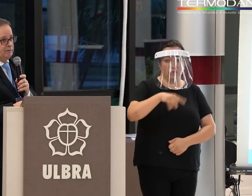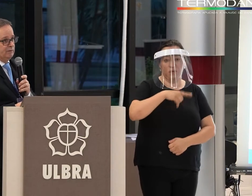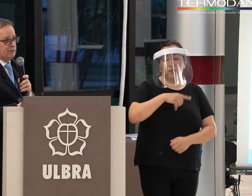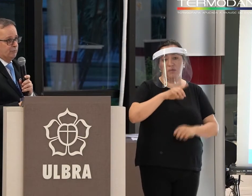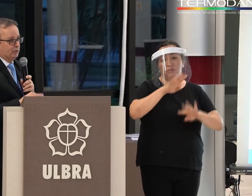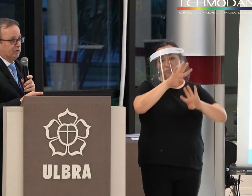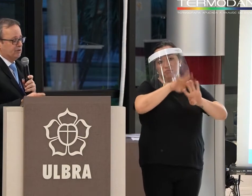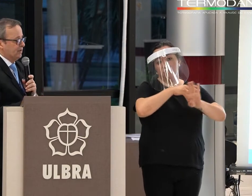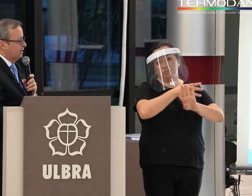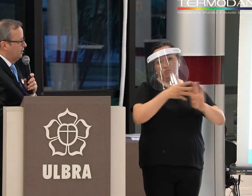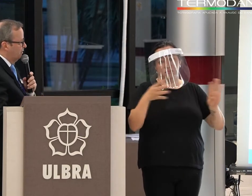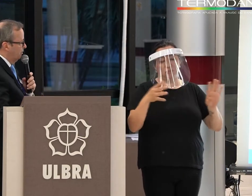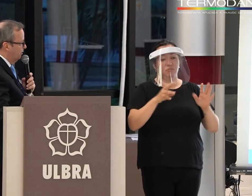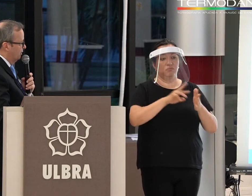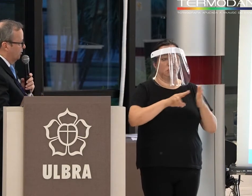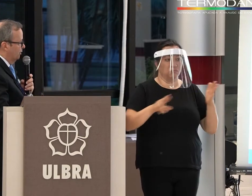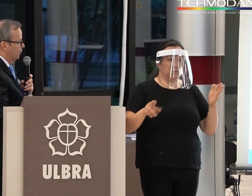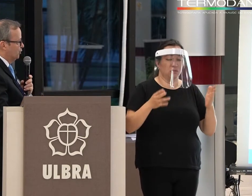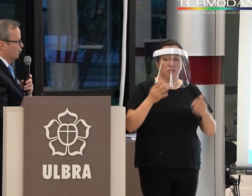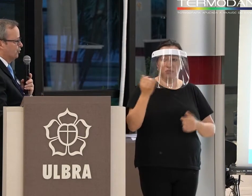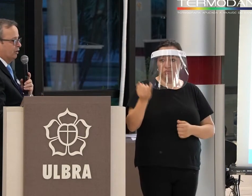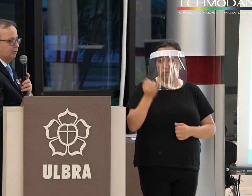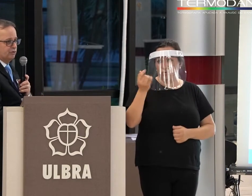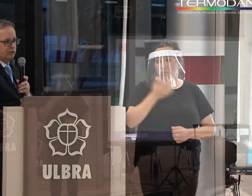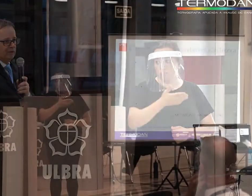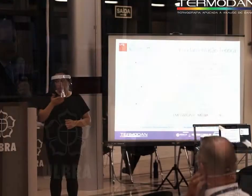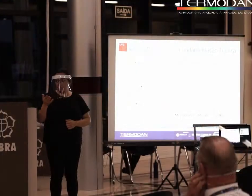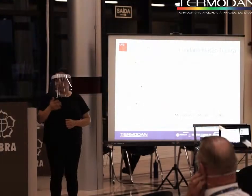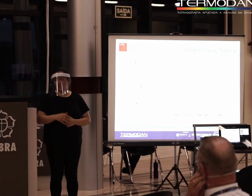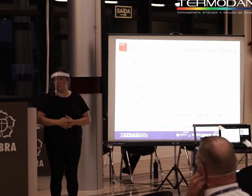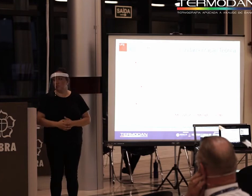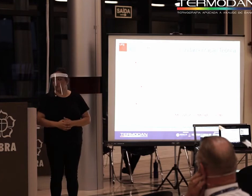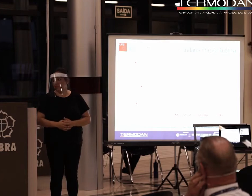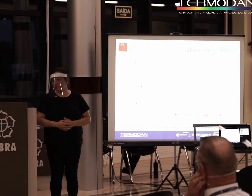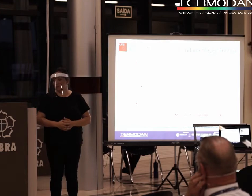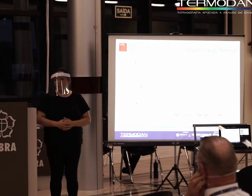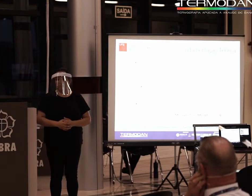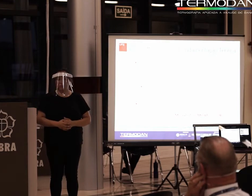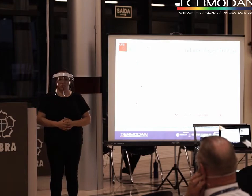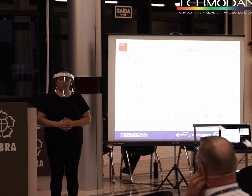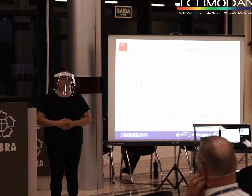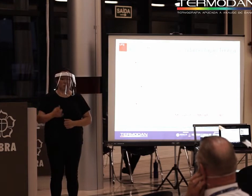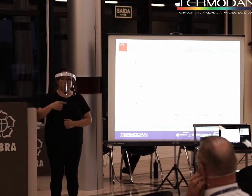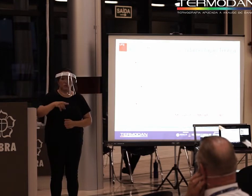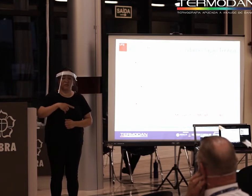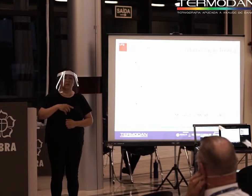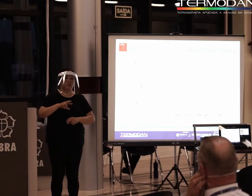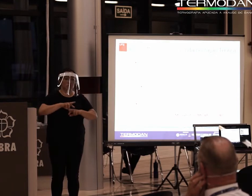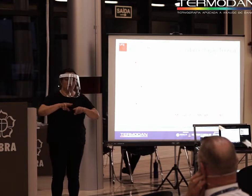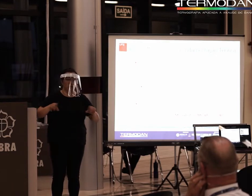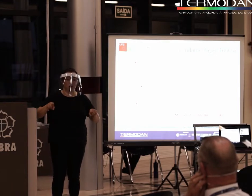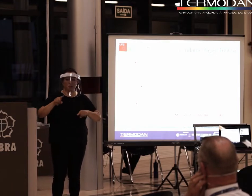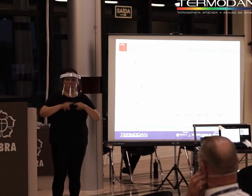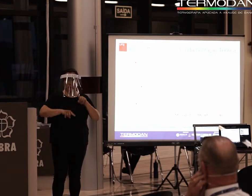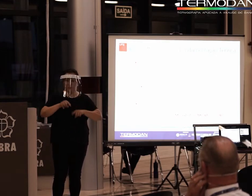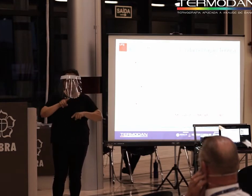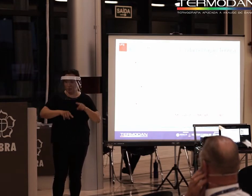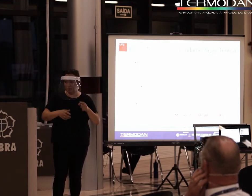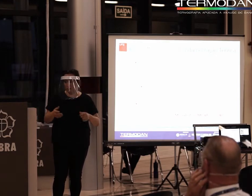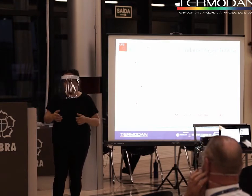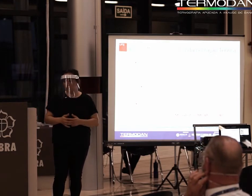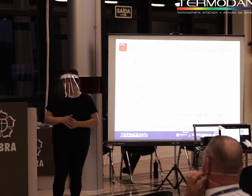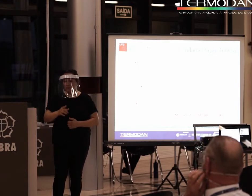aí, isso é importante destacar, onde encontramos as emissividades de vários materiais. Aí